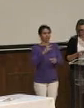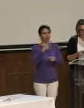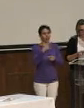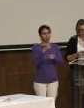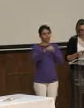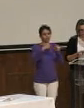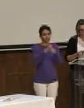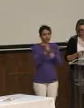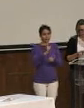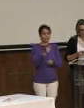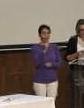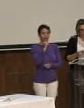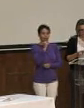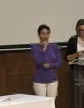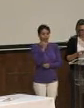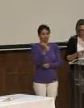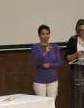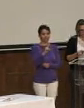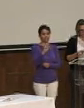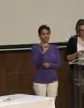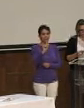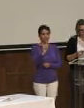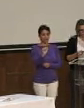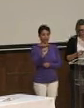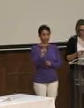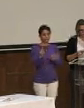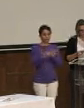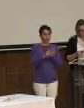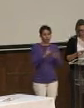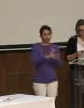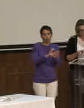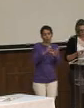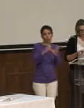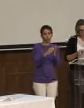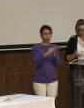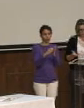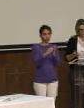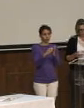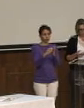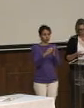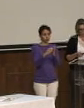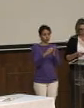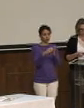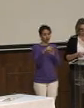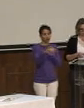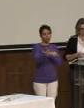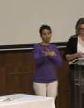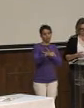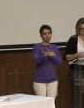e ainda não é possível abrir vagas para concurso para este cargo?